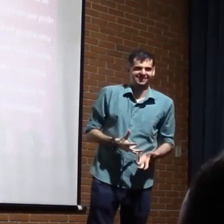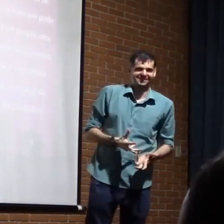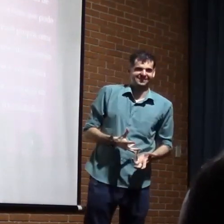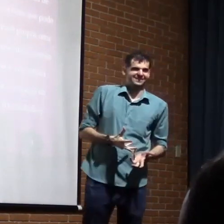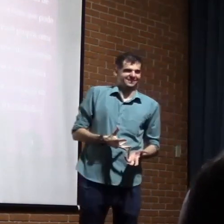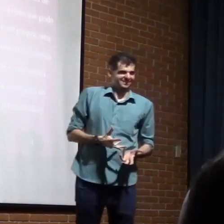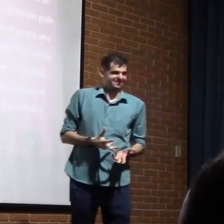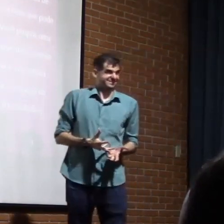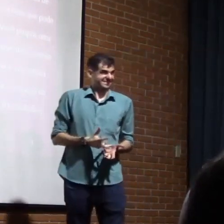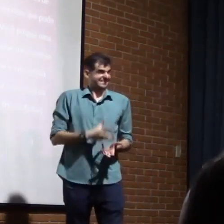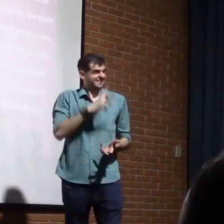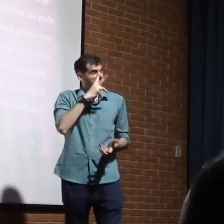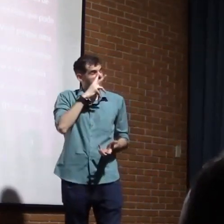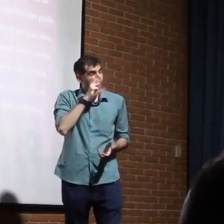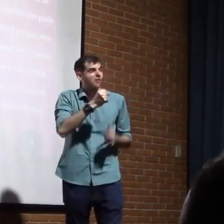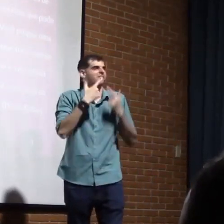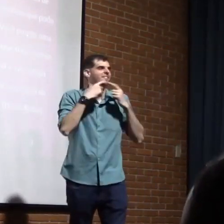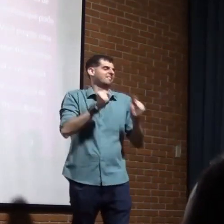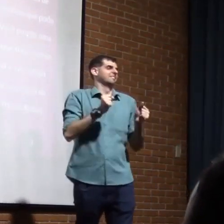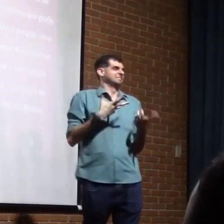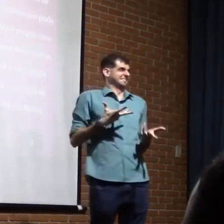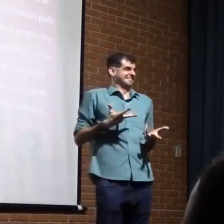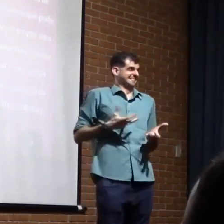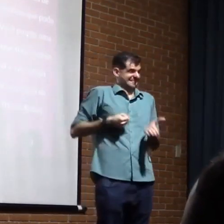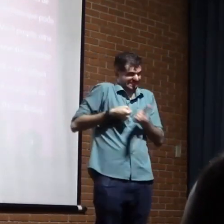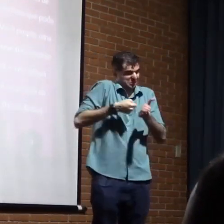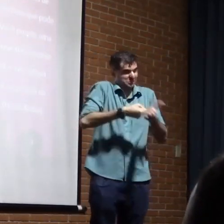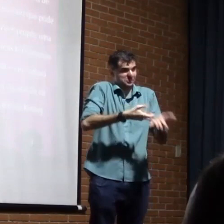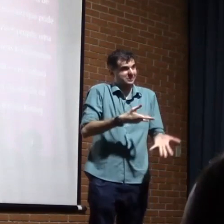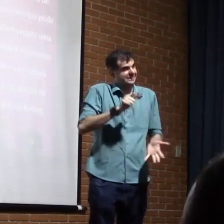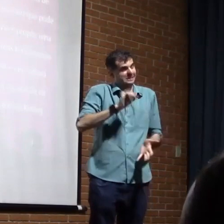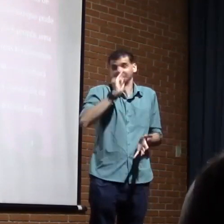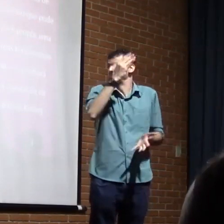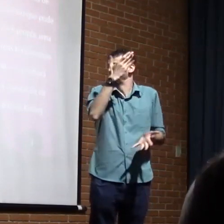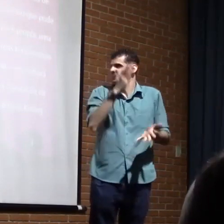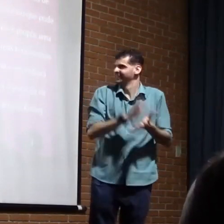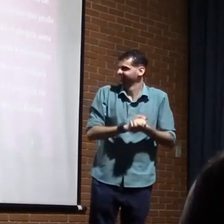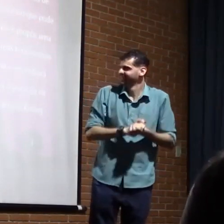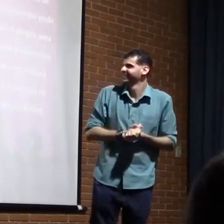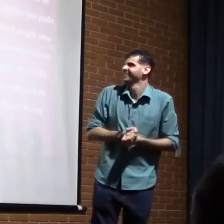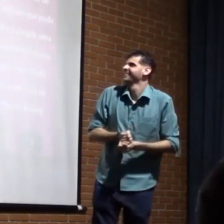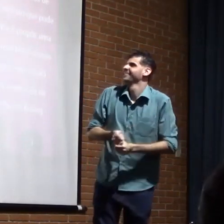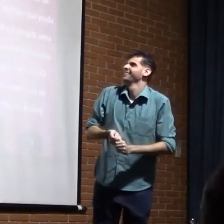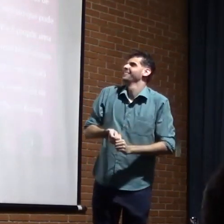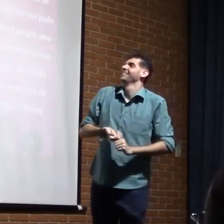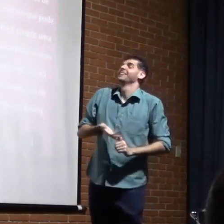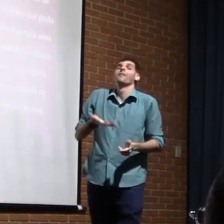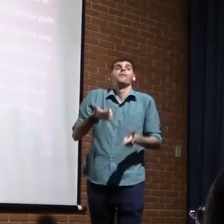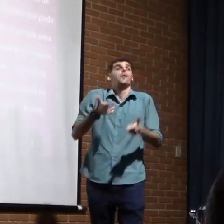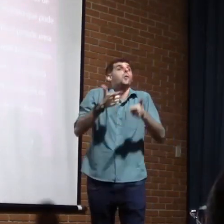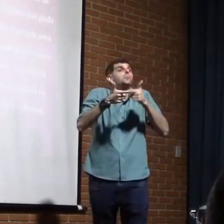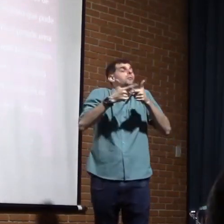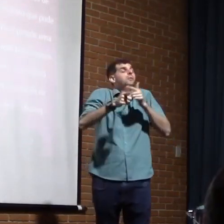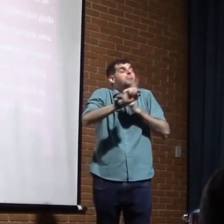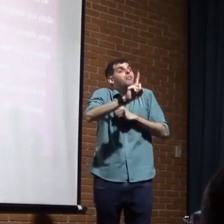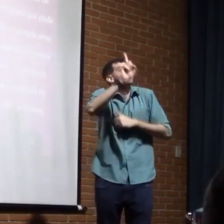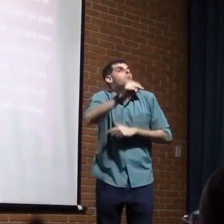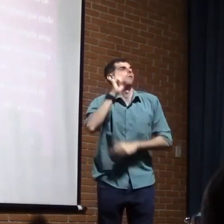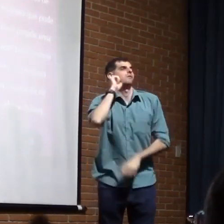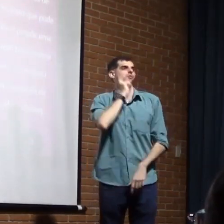dessa questão da comunidade majoritária em cima da minoritária, né? Dessa luta que esse grupo minoritário ainda tem para conseguir